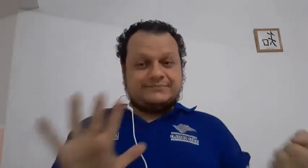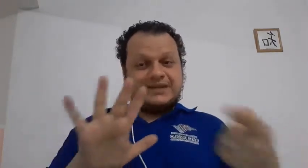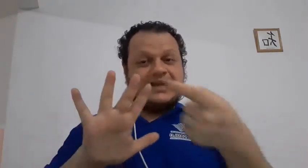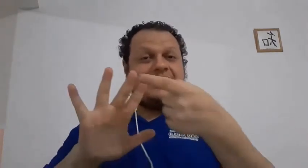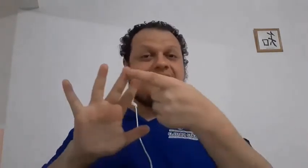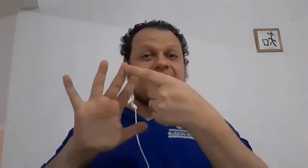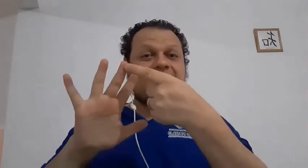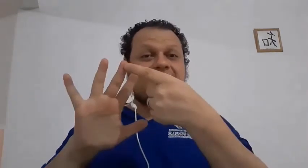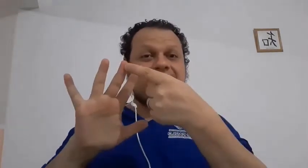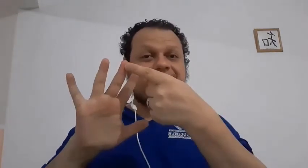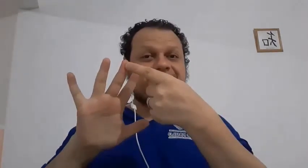I.